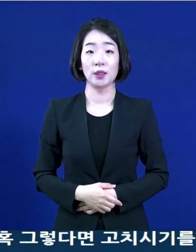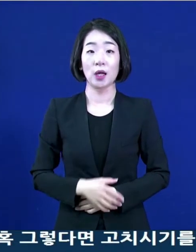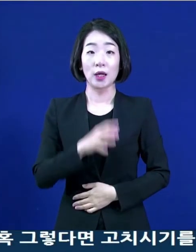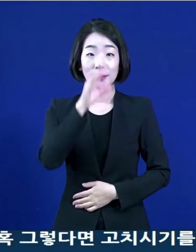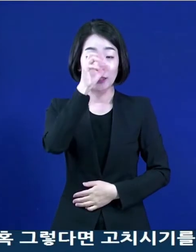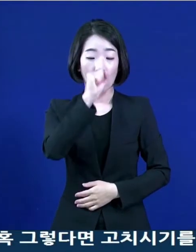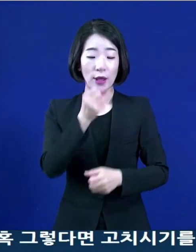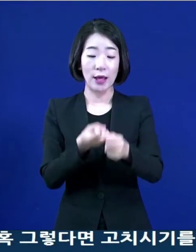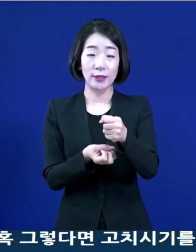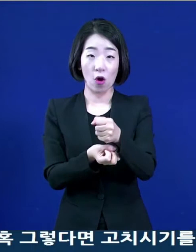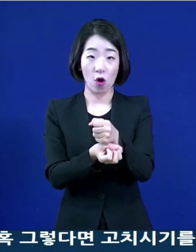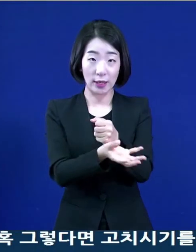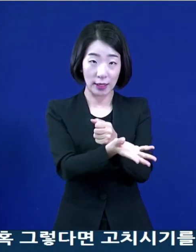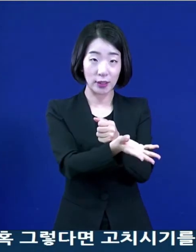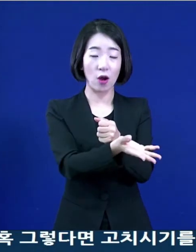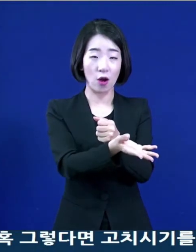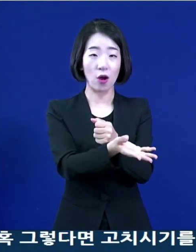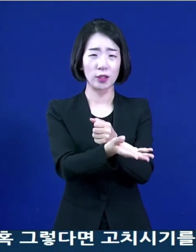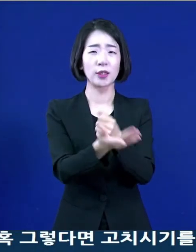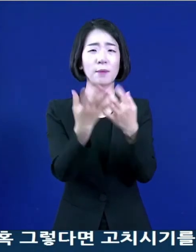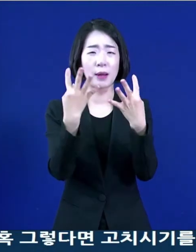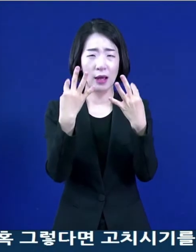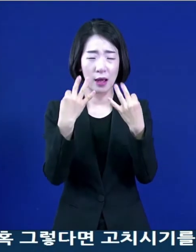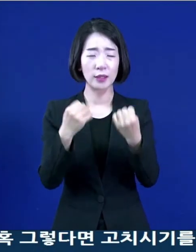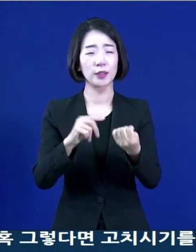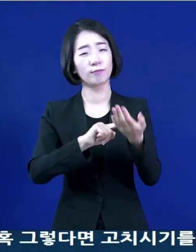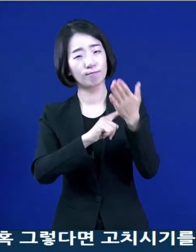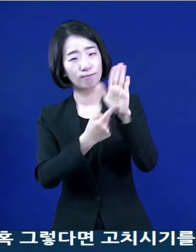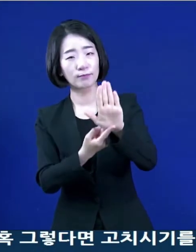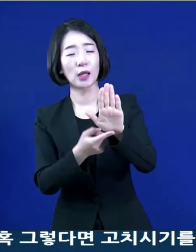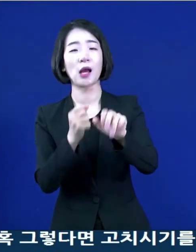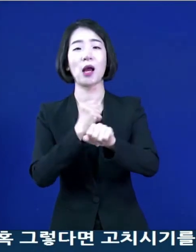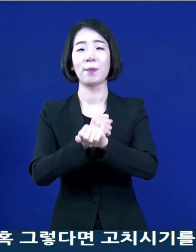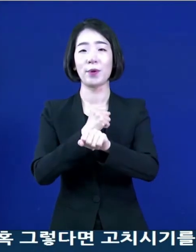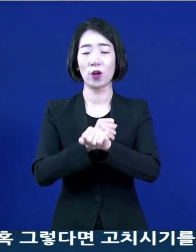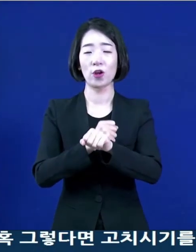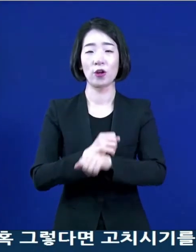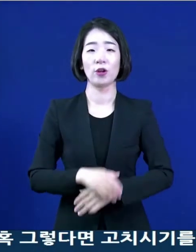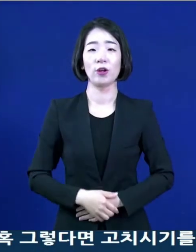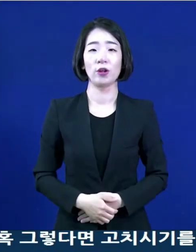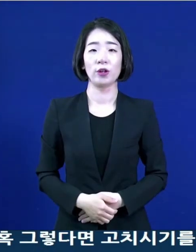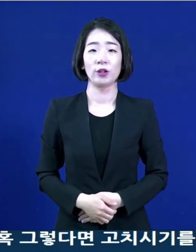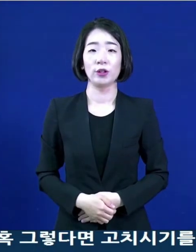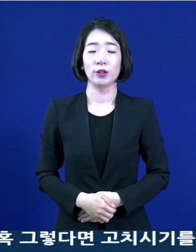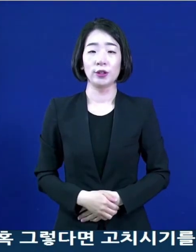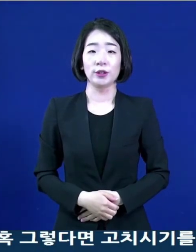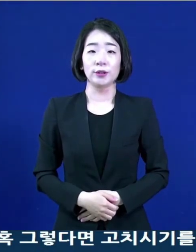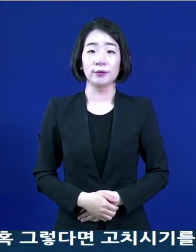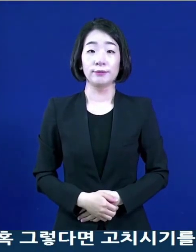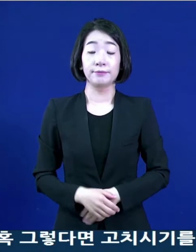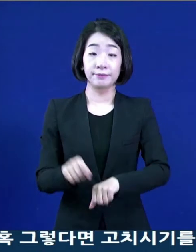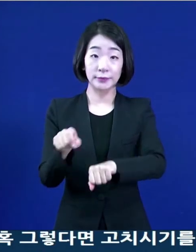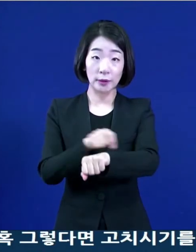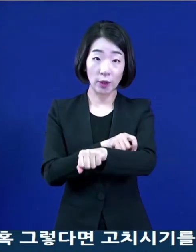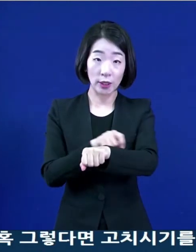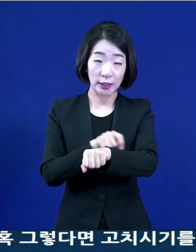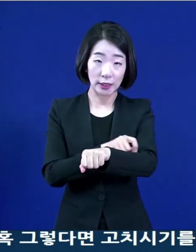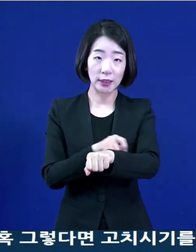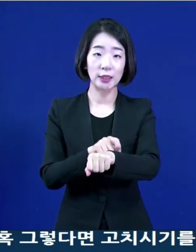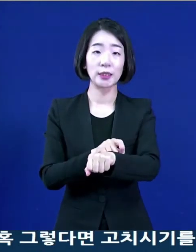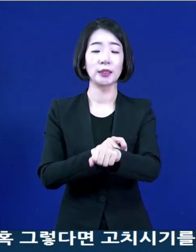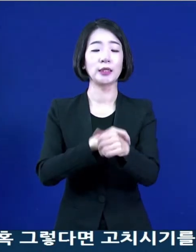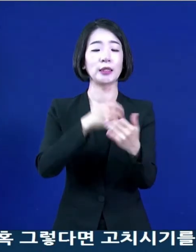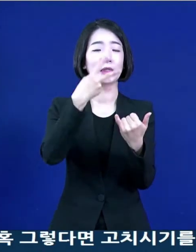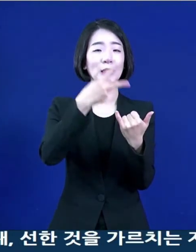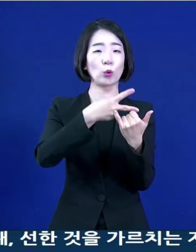선한 영향력을 많이 발휘하며, 이렇게 되겠죠. 특별히 디도서의 교훈을 보게